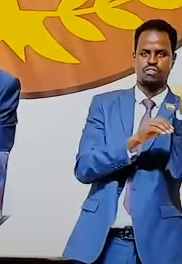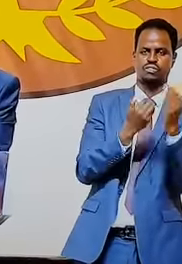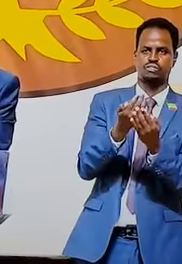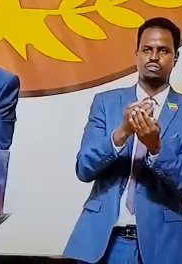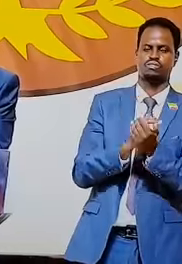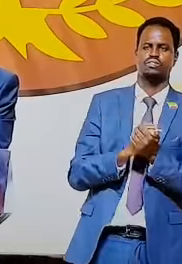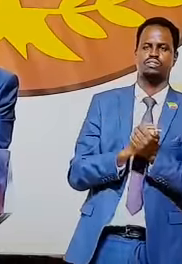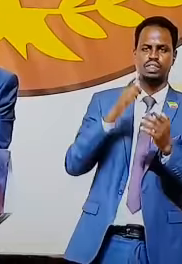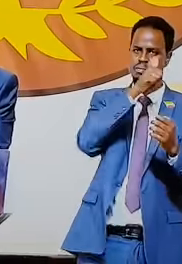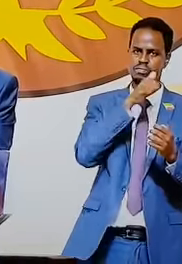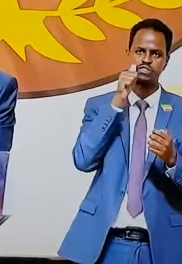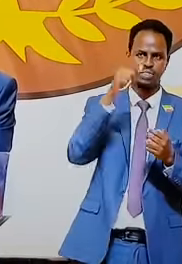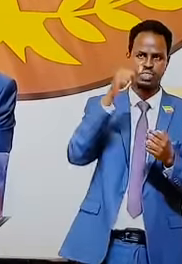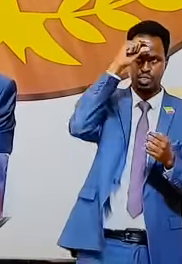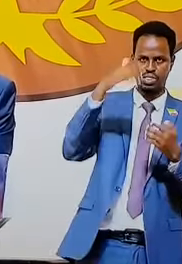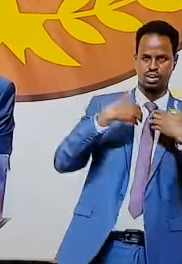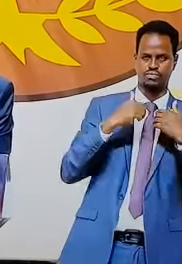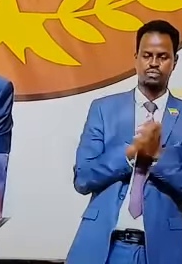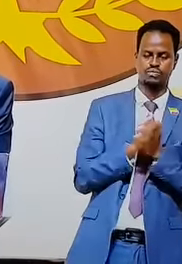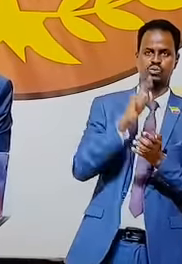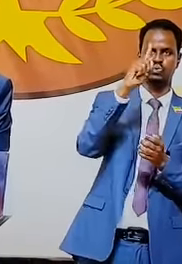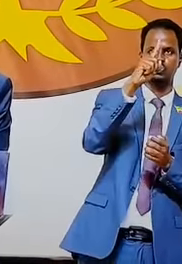ama private la ama durdana atay waa